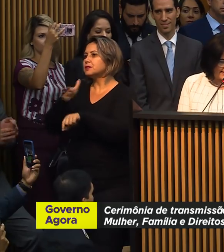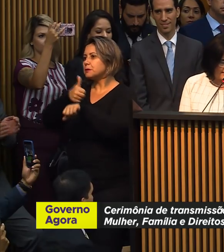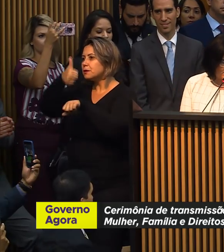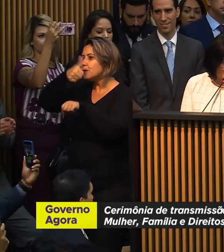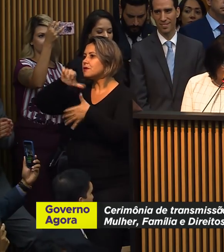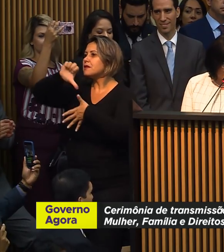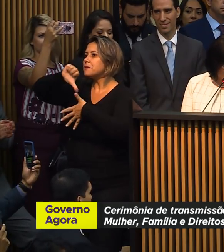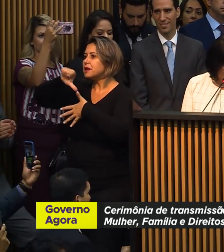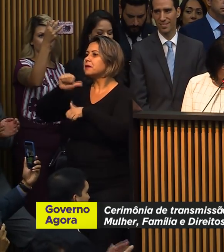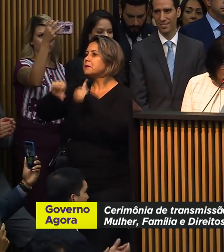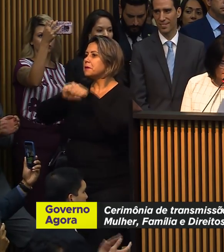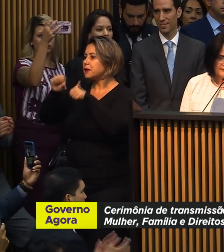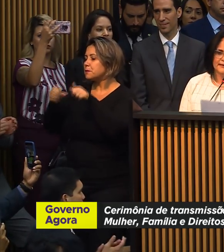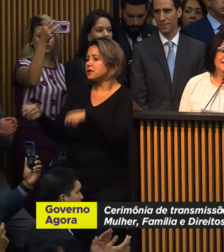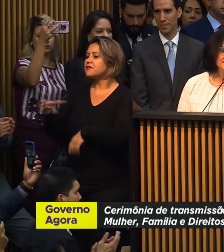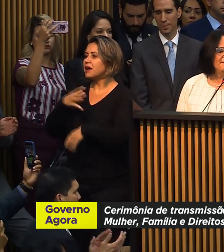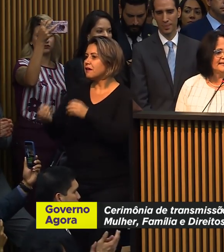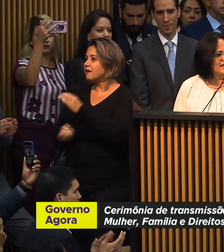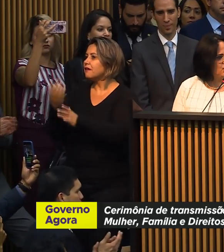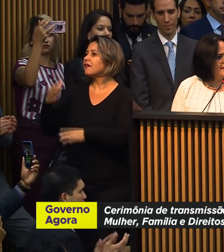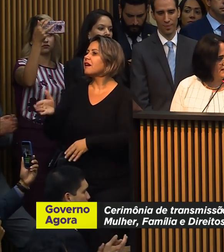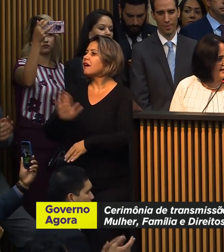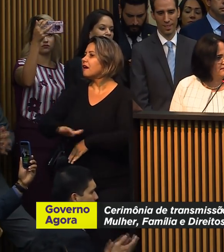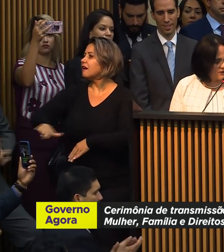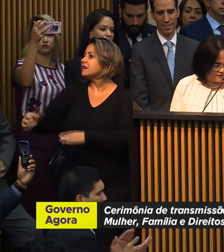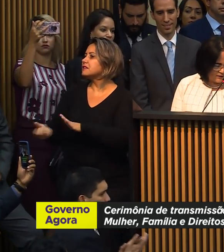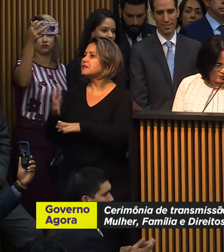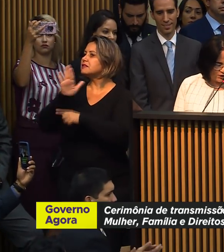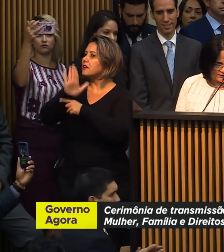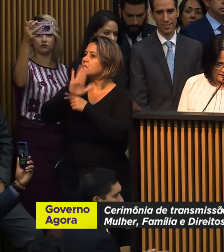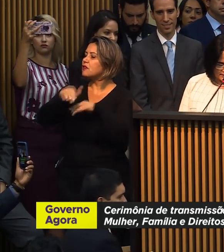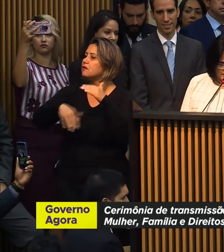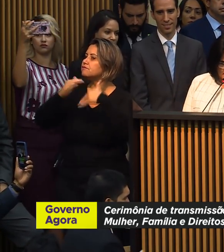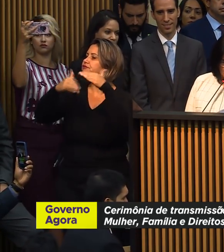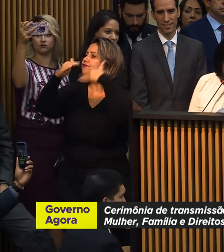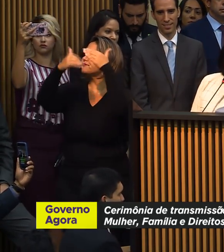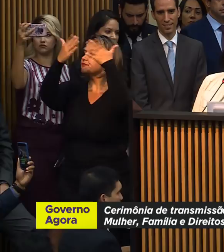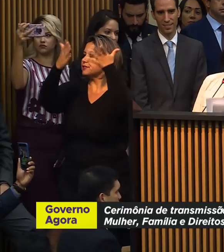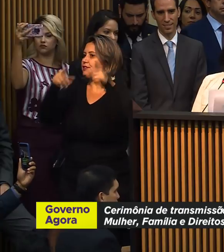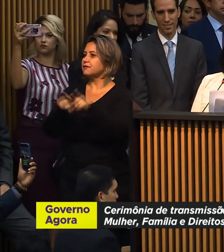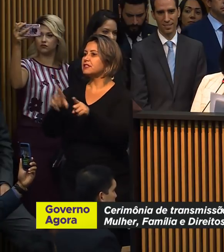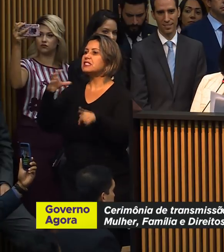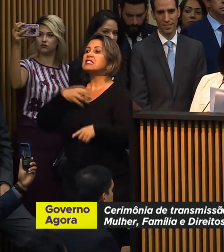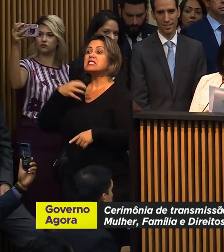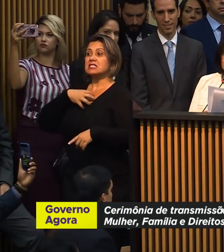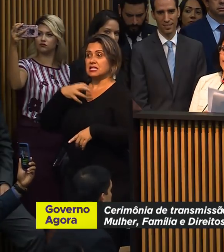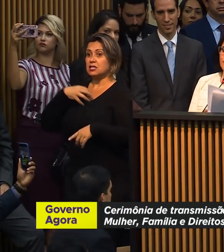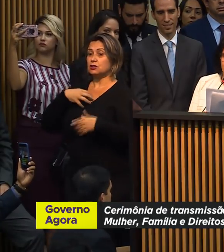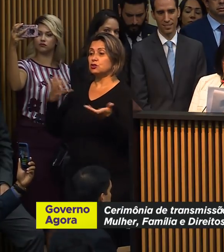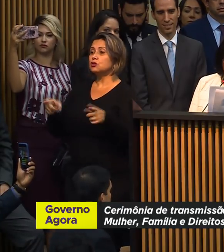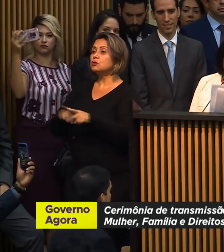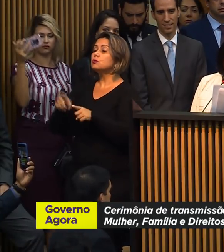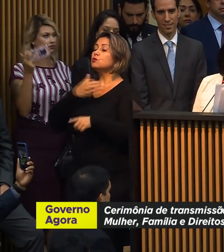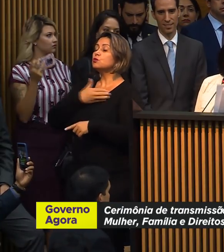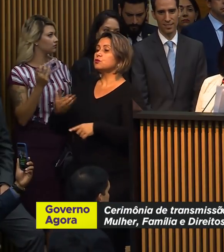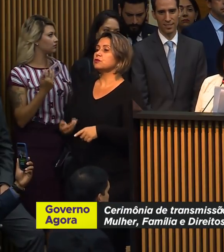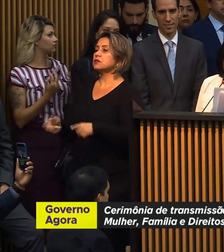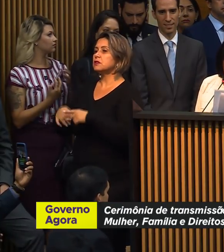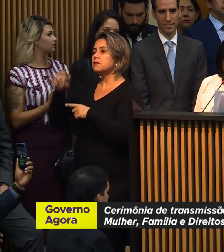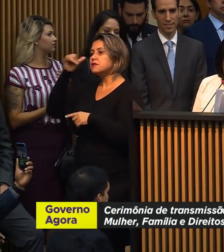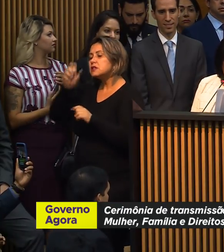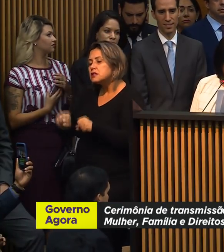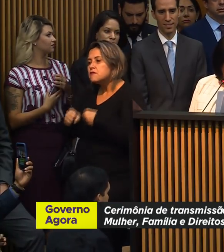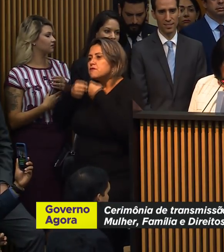apenas começando. Mas este é o Ministério da Juventude. Sentimos a necessidade que o poder público